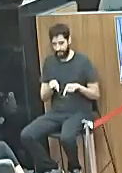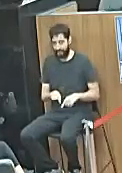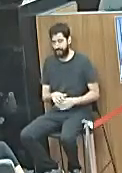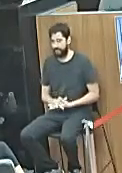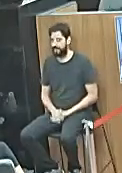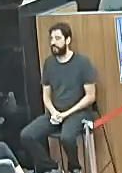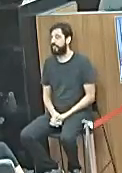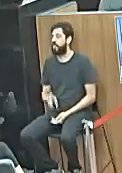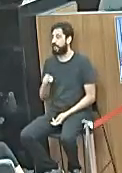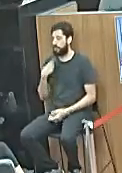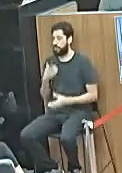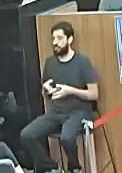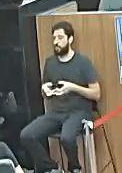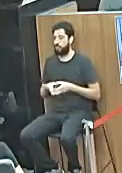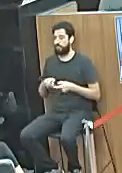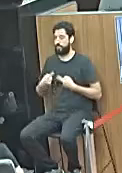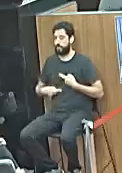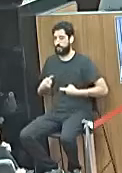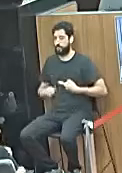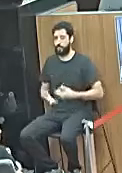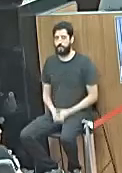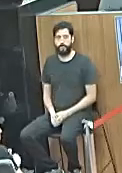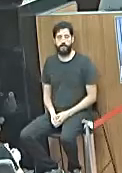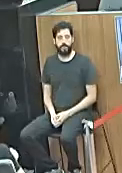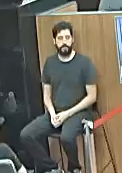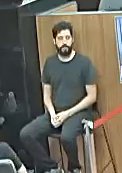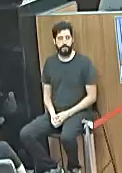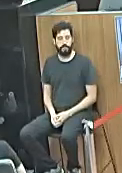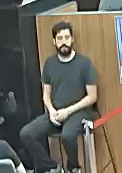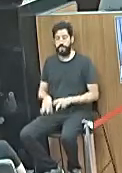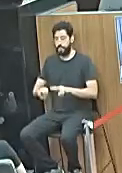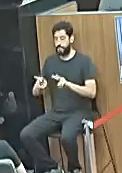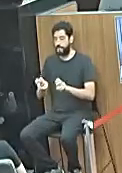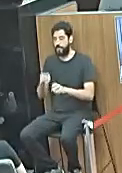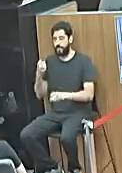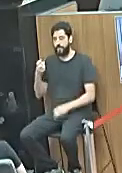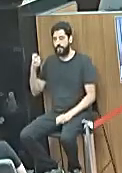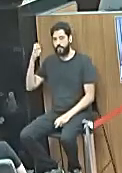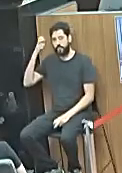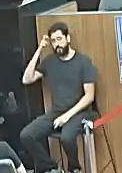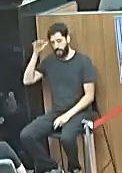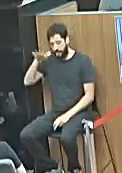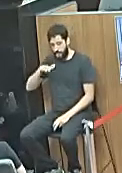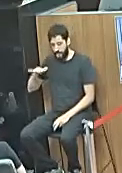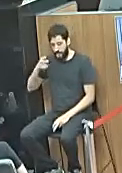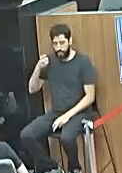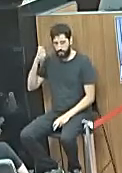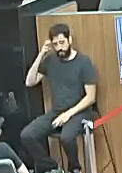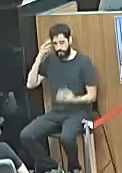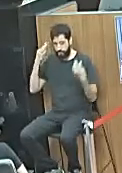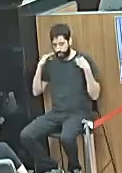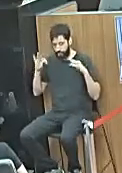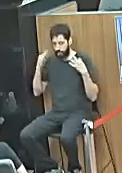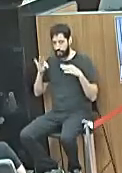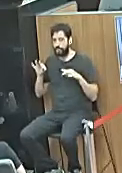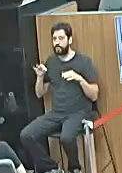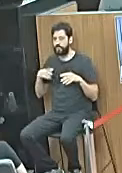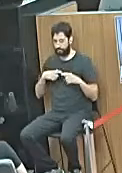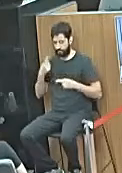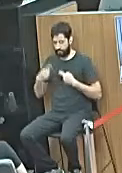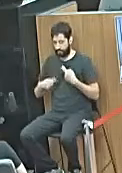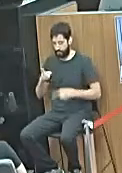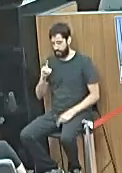do nosso grupo de discussão é o tema cultura área temática cultura e turismo foi